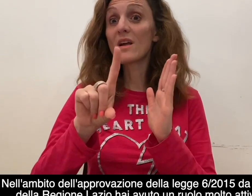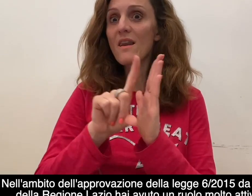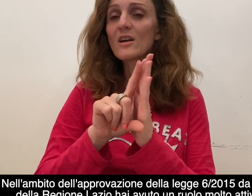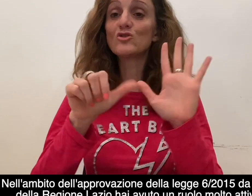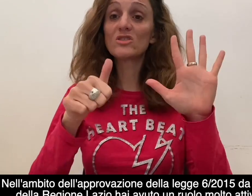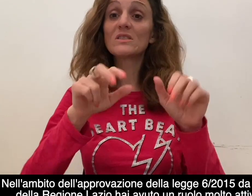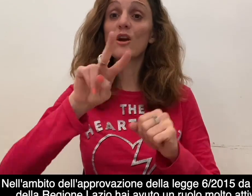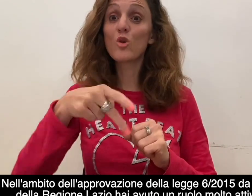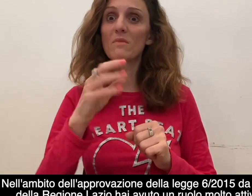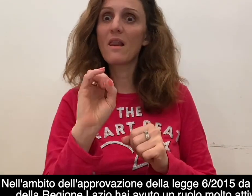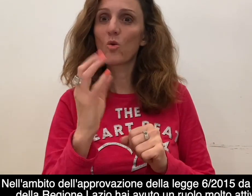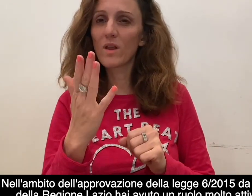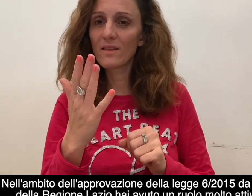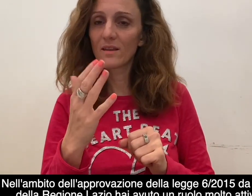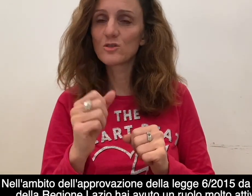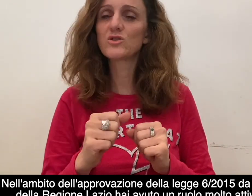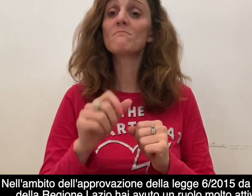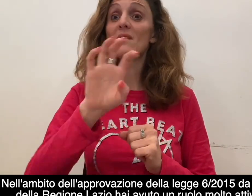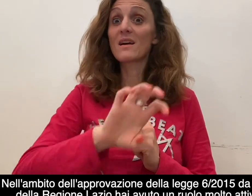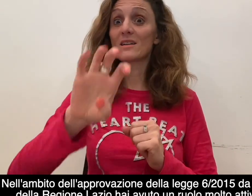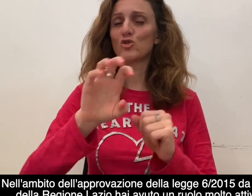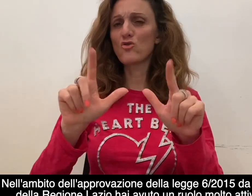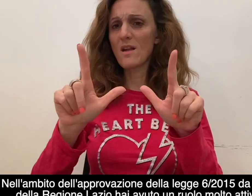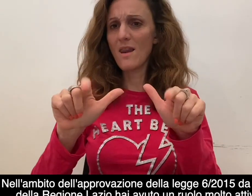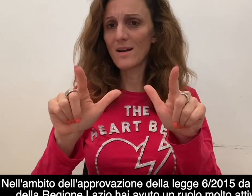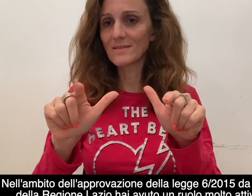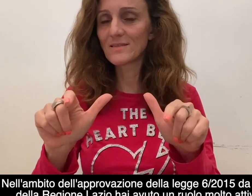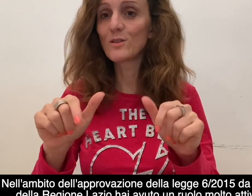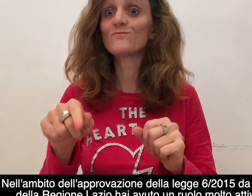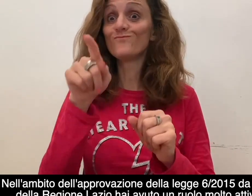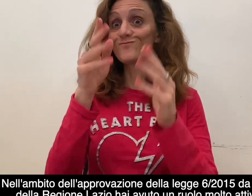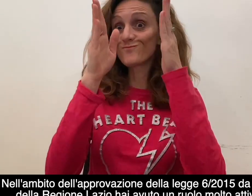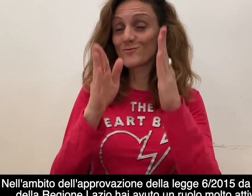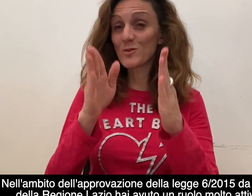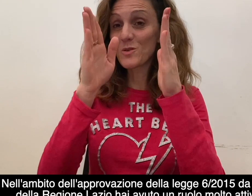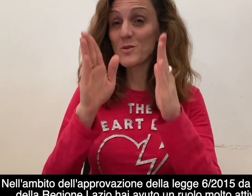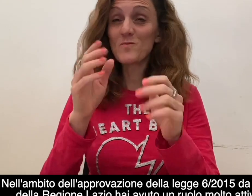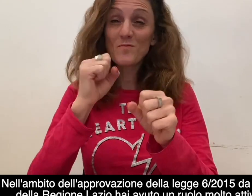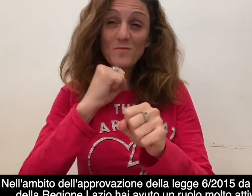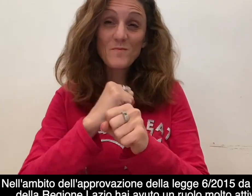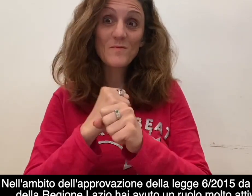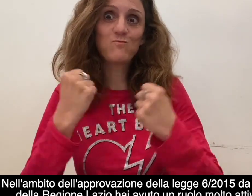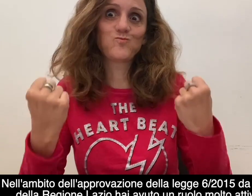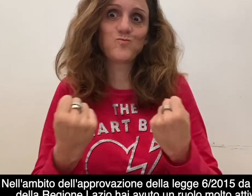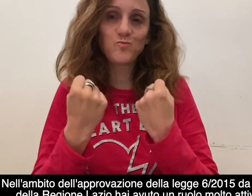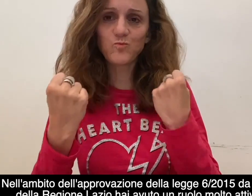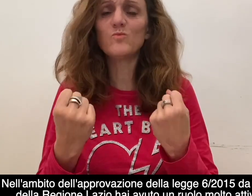nell'ambito dell'approvazione della legge 6 del 2015 da parte della regione lazio hai avuto un ruolo davvero